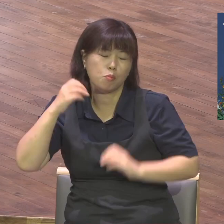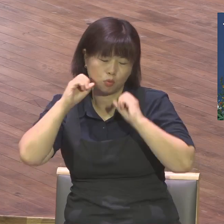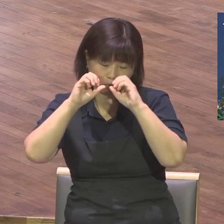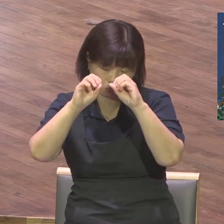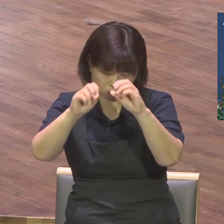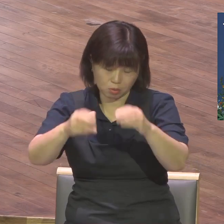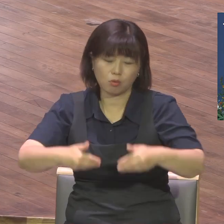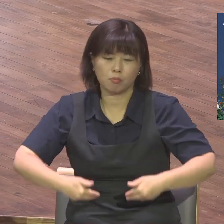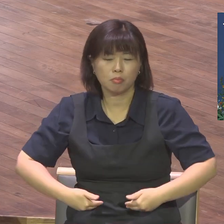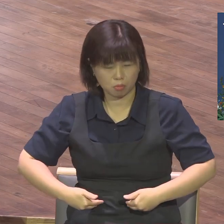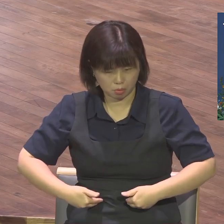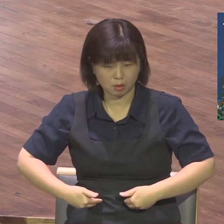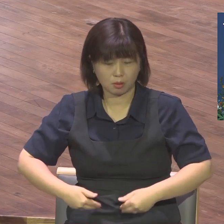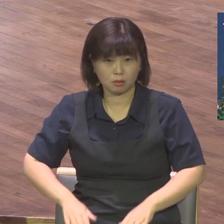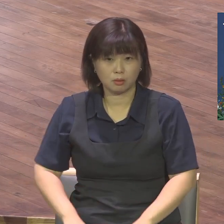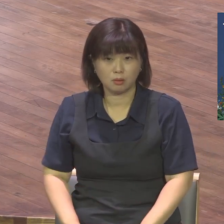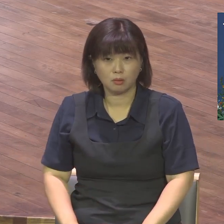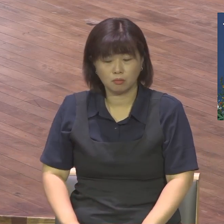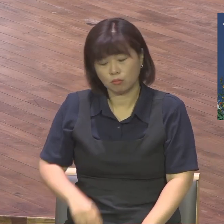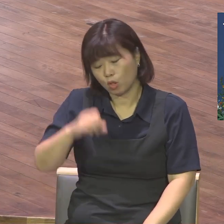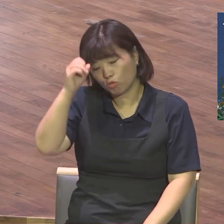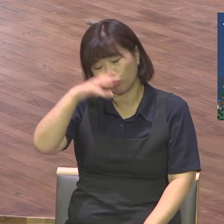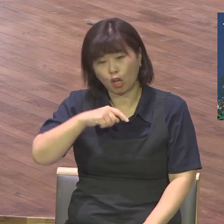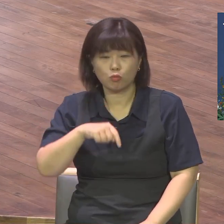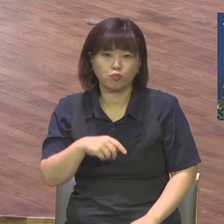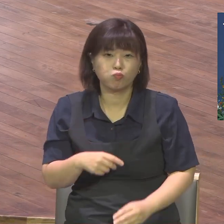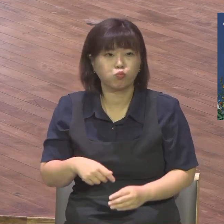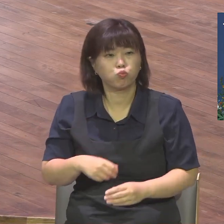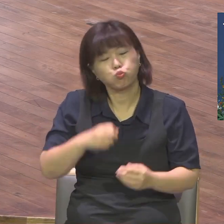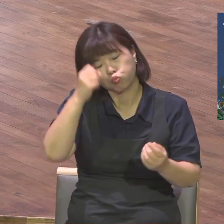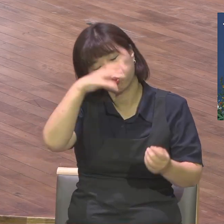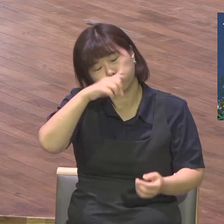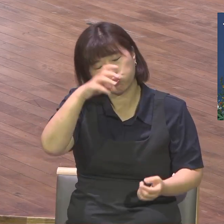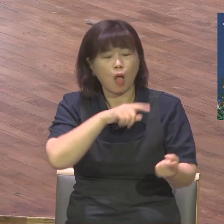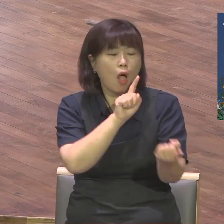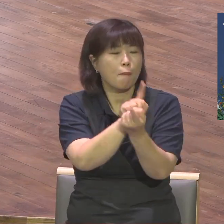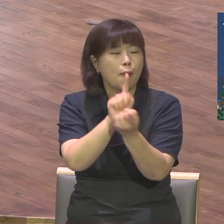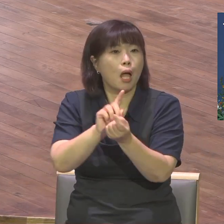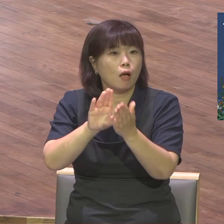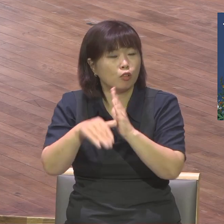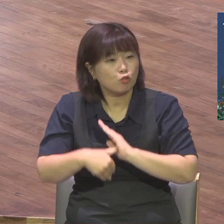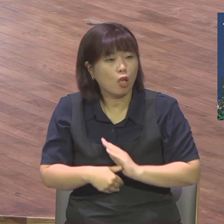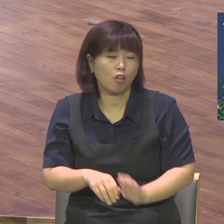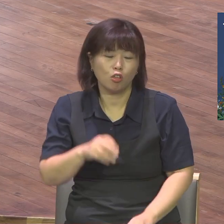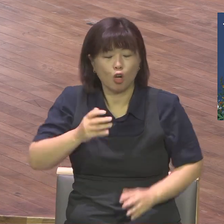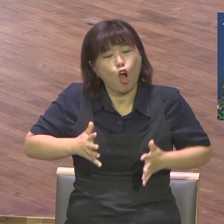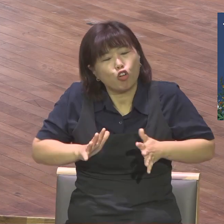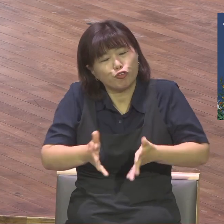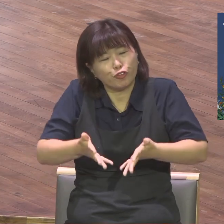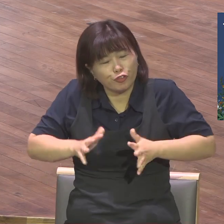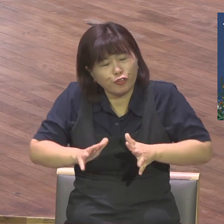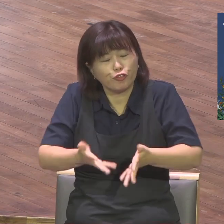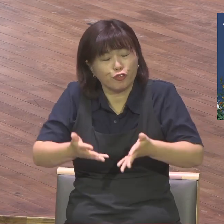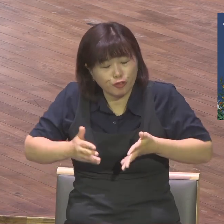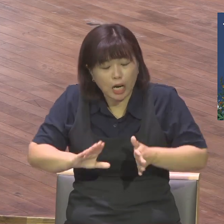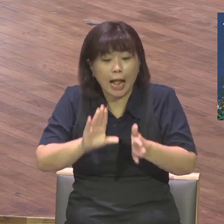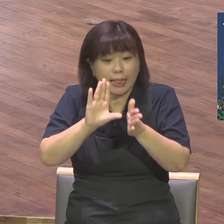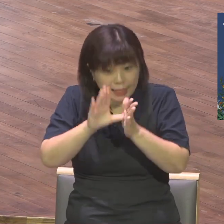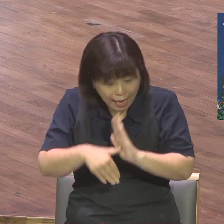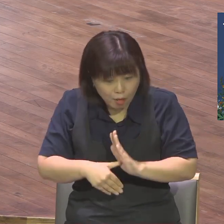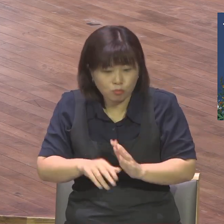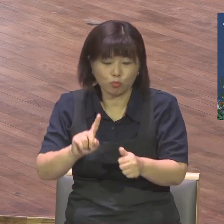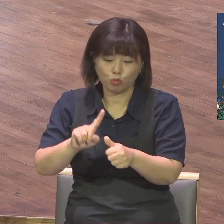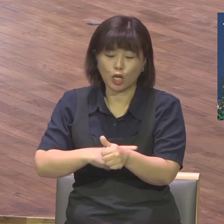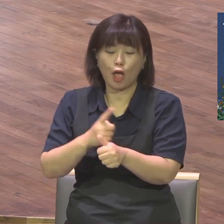손님들 노는 입에 한마디만 하면 그 사람에게는 답이 된다니까요. 왜? 12가지 지향에